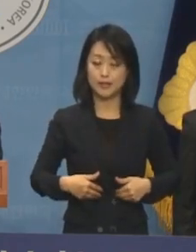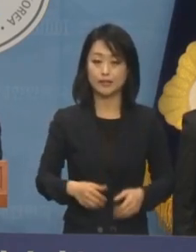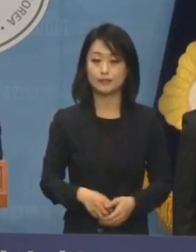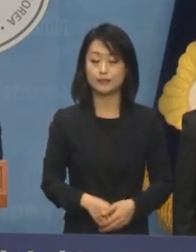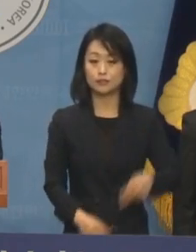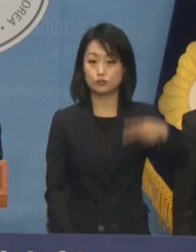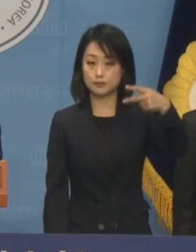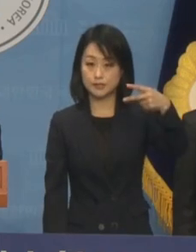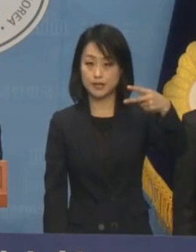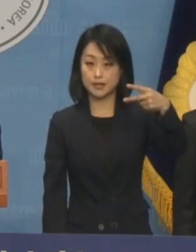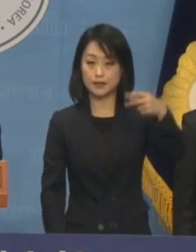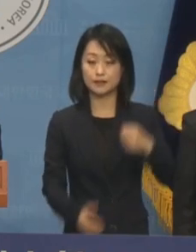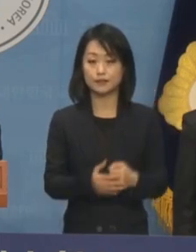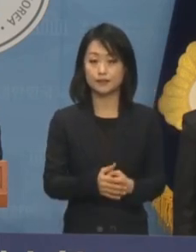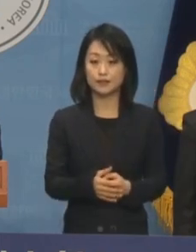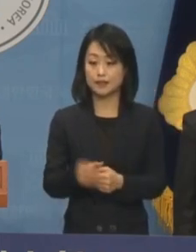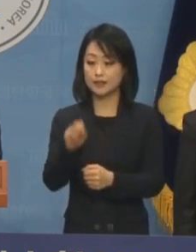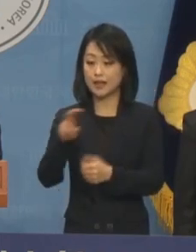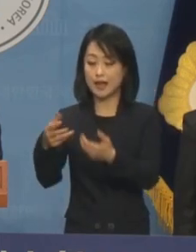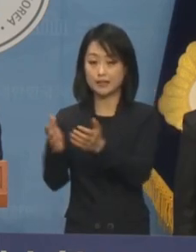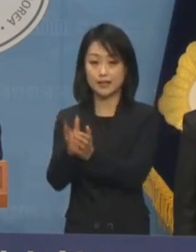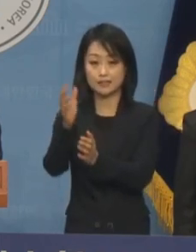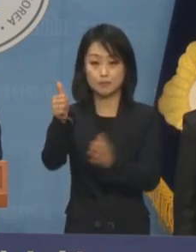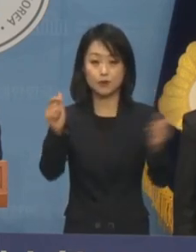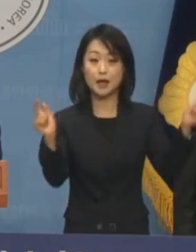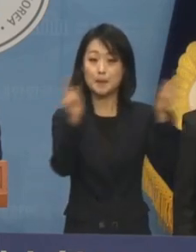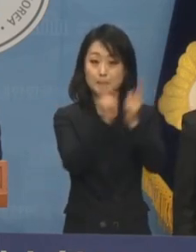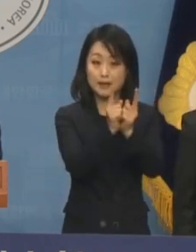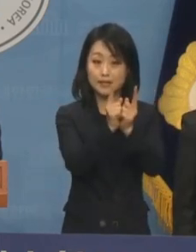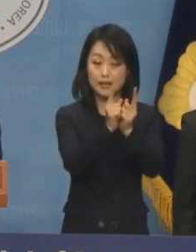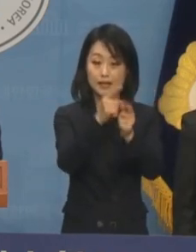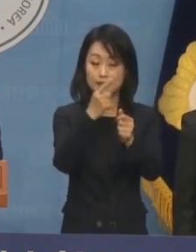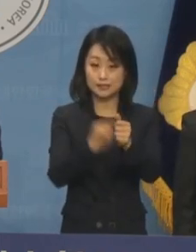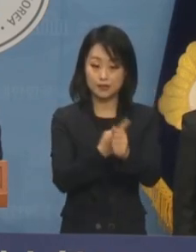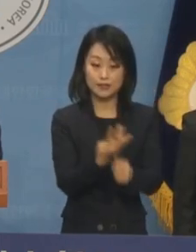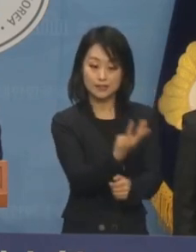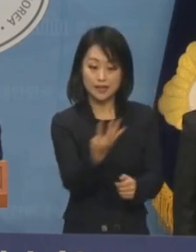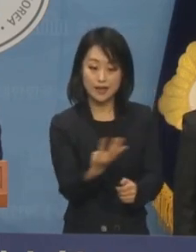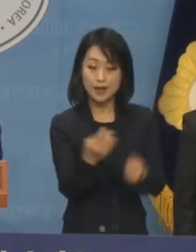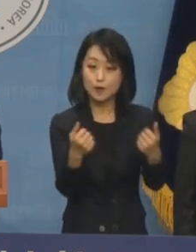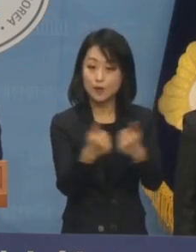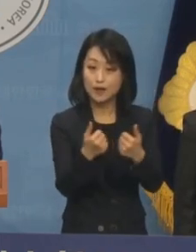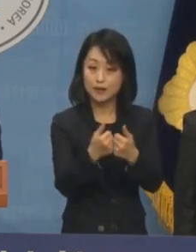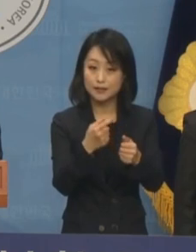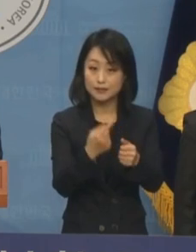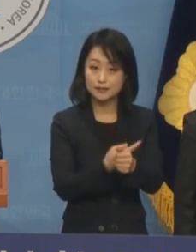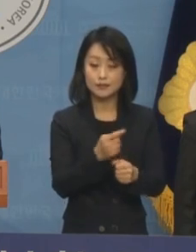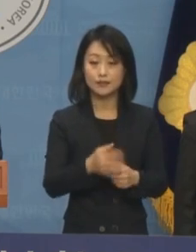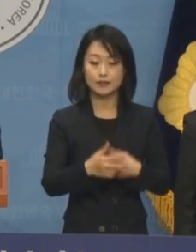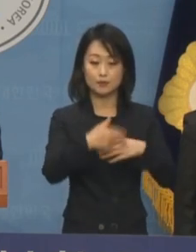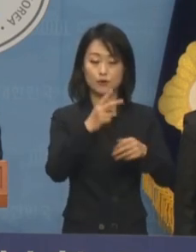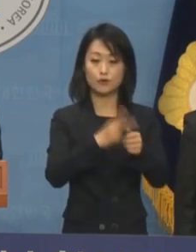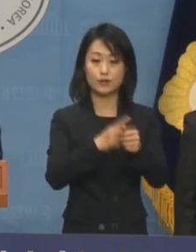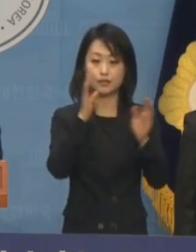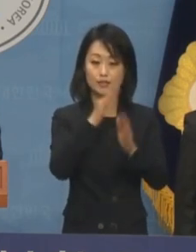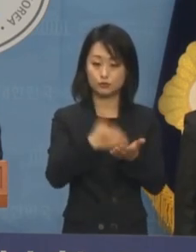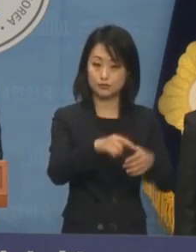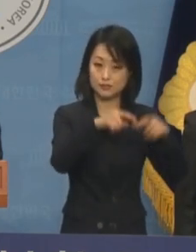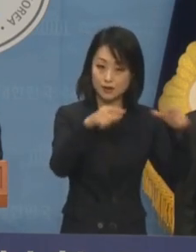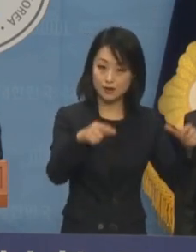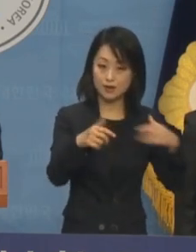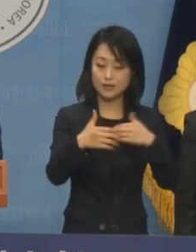둘째, 영수회담에서 합의할 민의당정 사자협의체는 의대 증원과